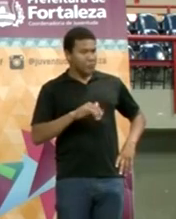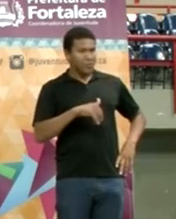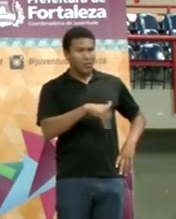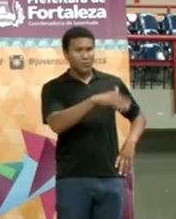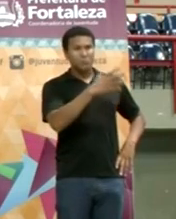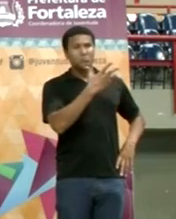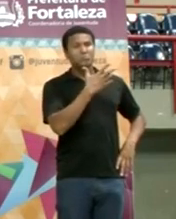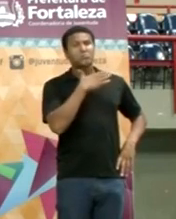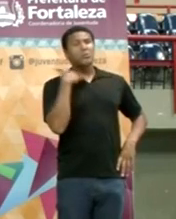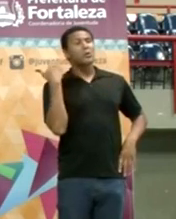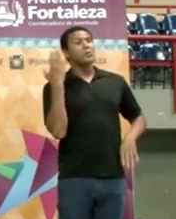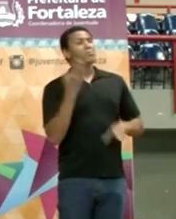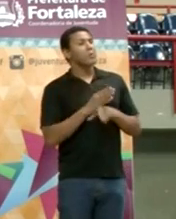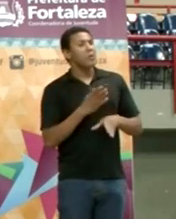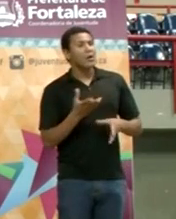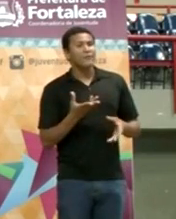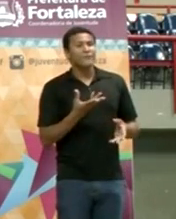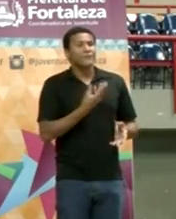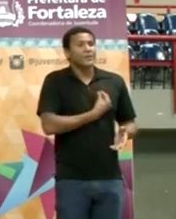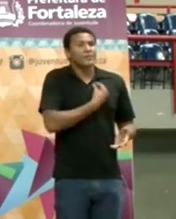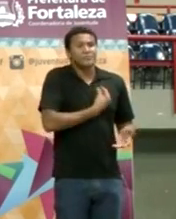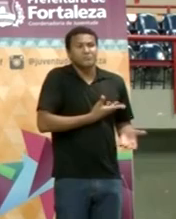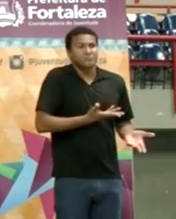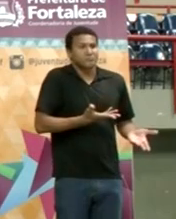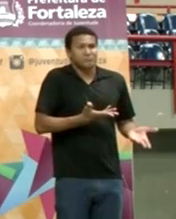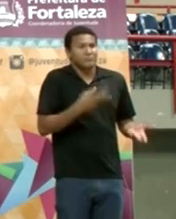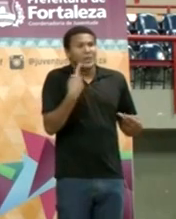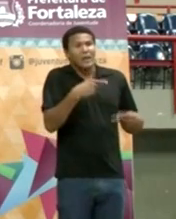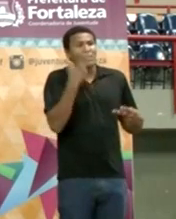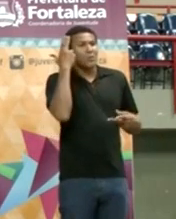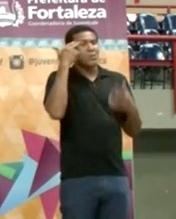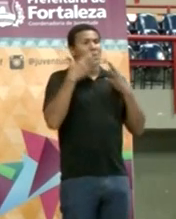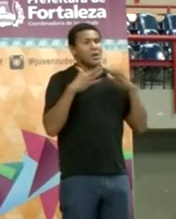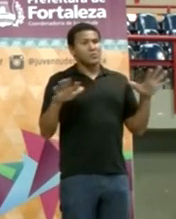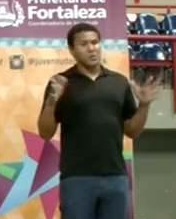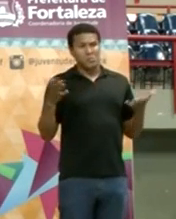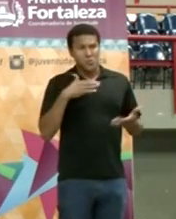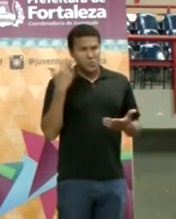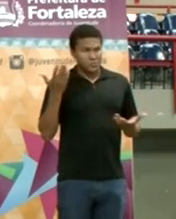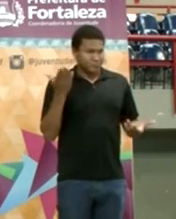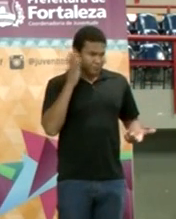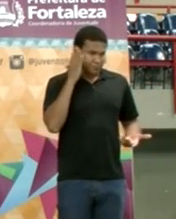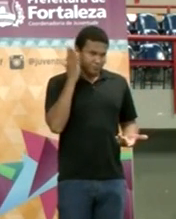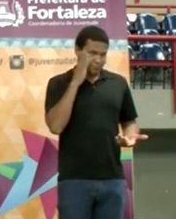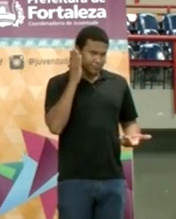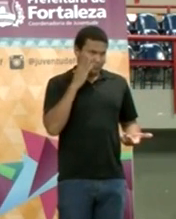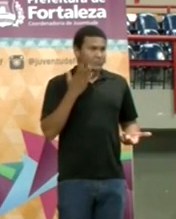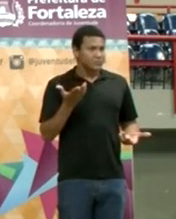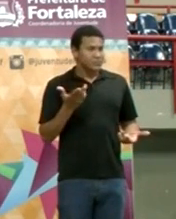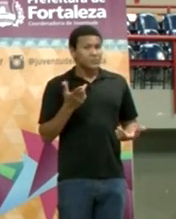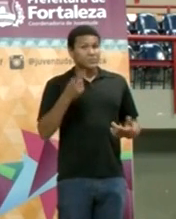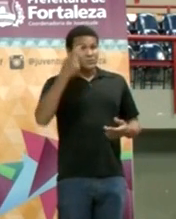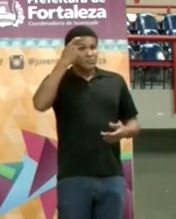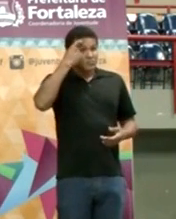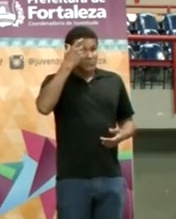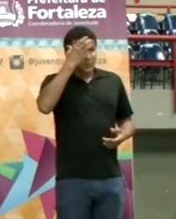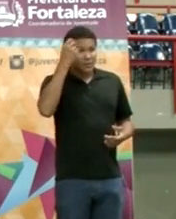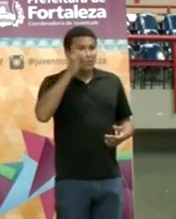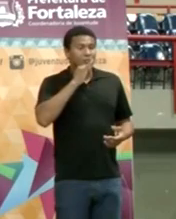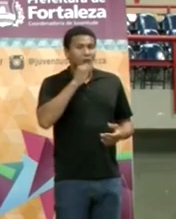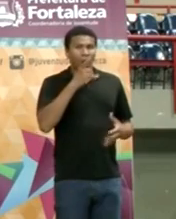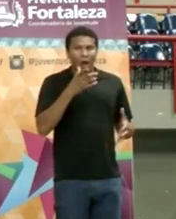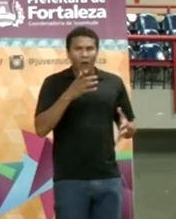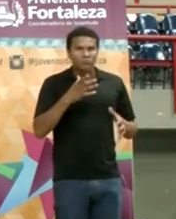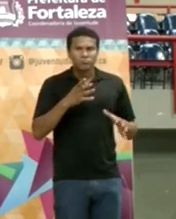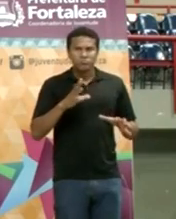condição portador não é a condição manifestante. Você pode ser portador sem ter manifestação. Tá? Não esqueçam disso, porque muita gente pensa